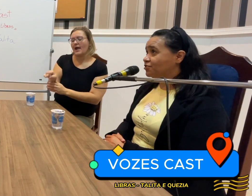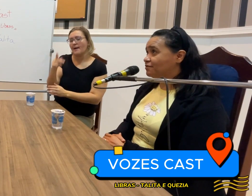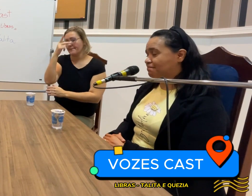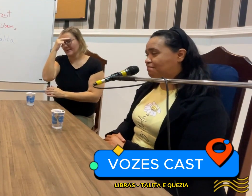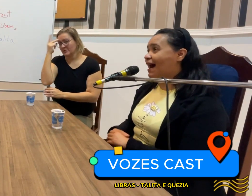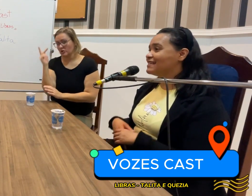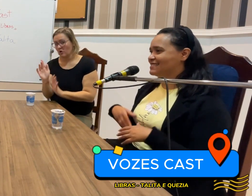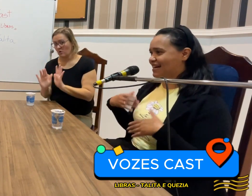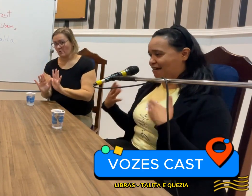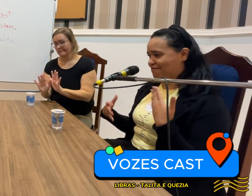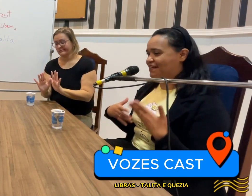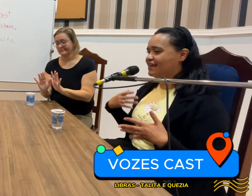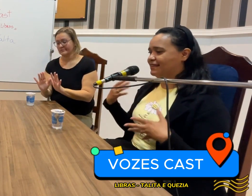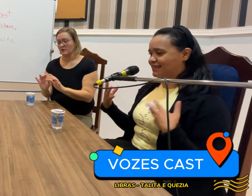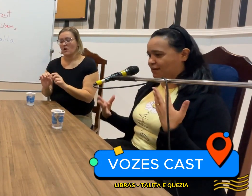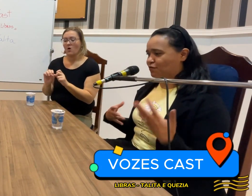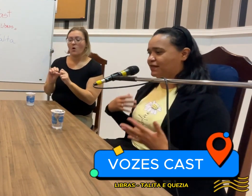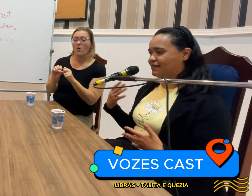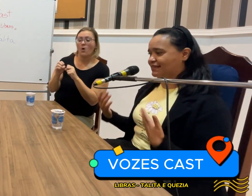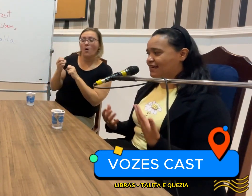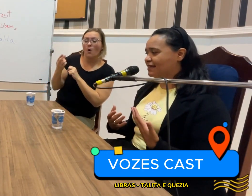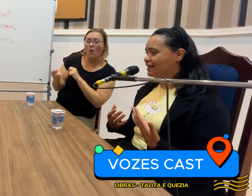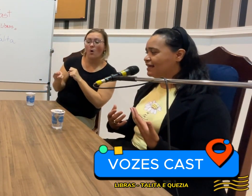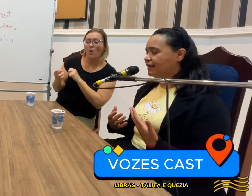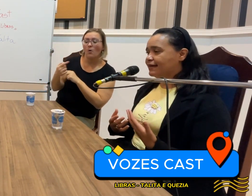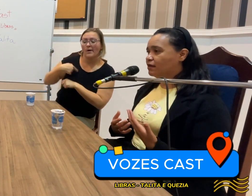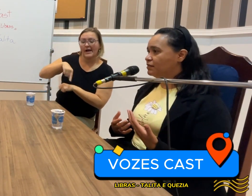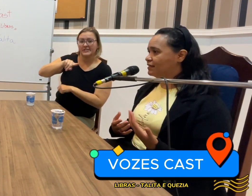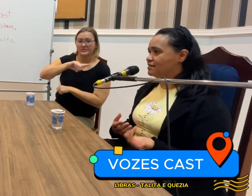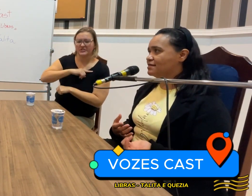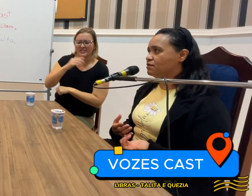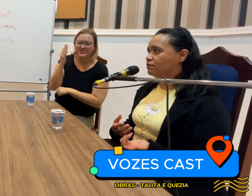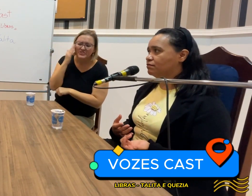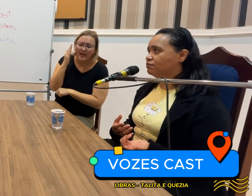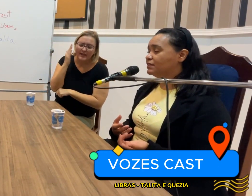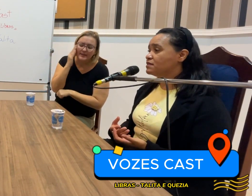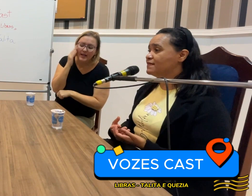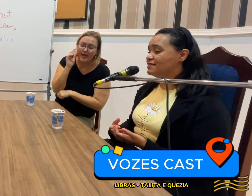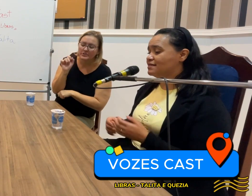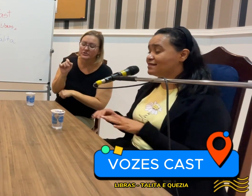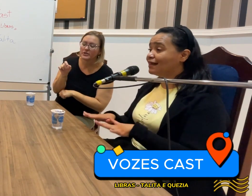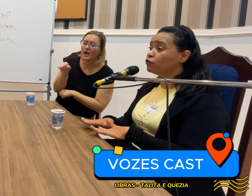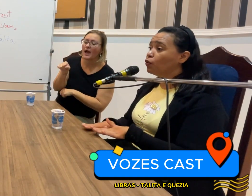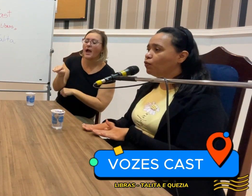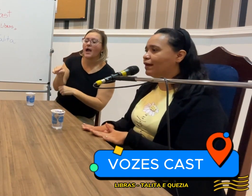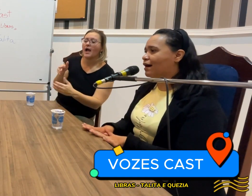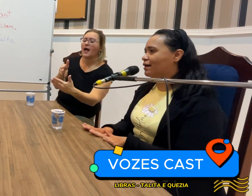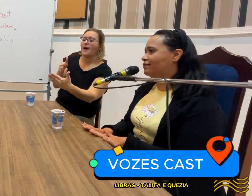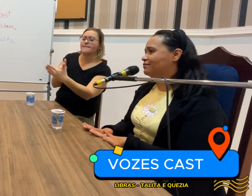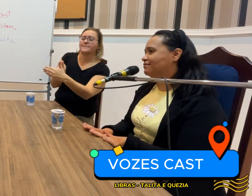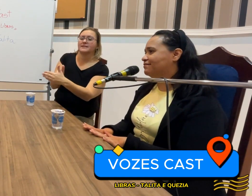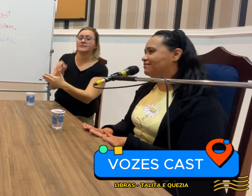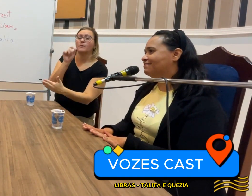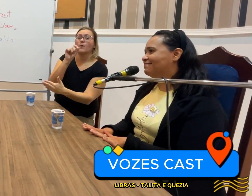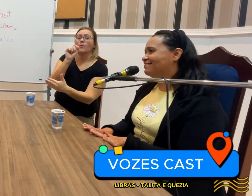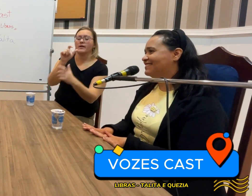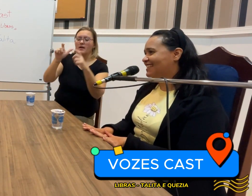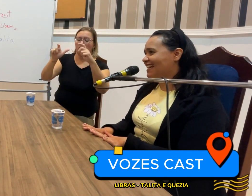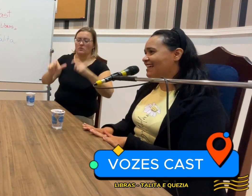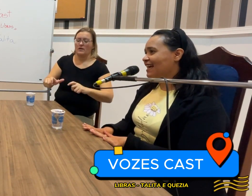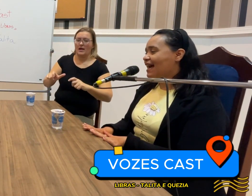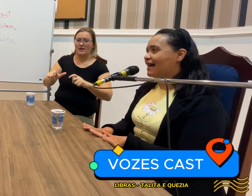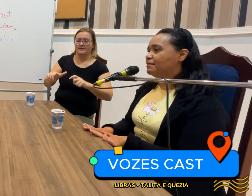E a gente passa a ver e a compreender que a limitação muitas vezes está no lugar.